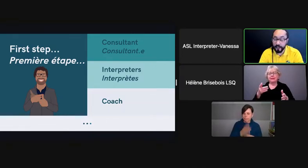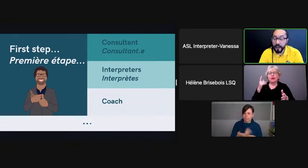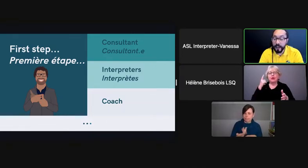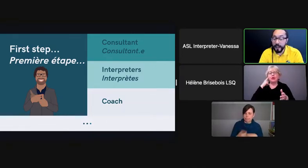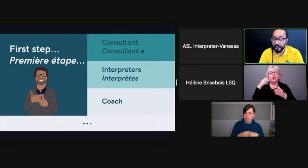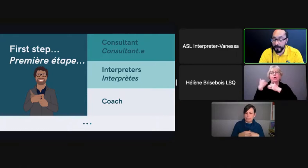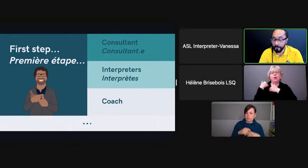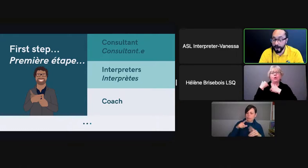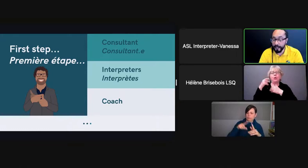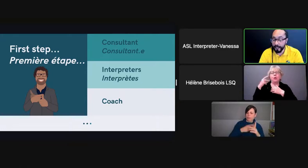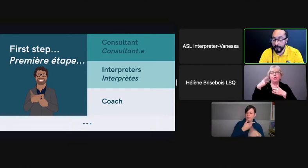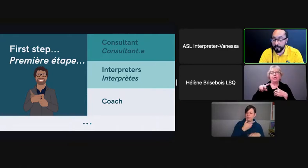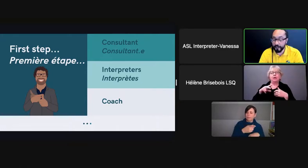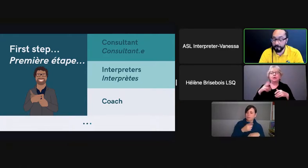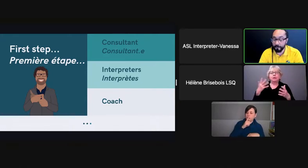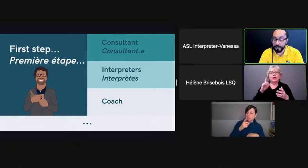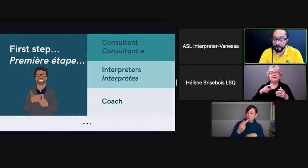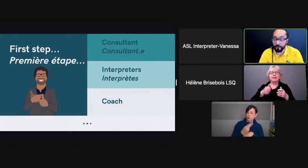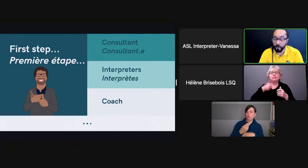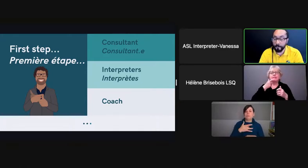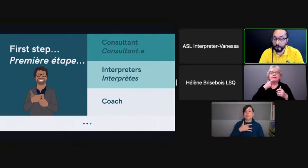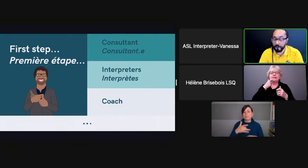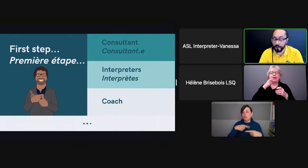Ils facilitent la communication.